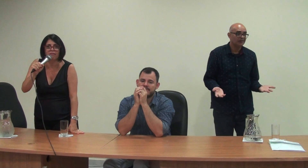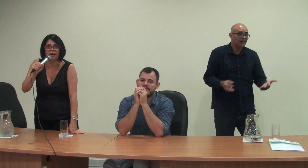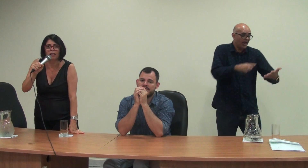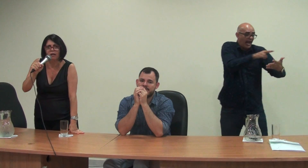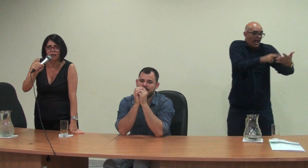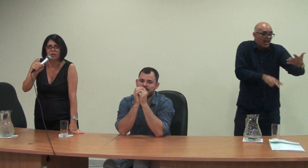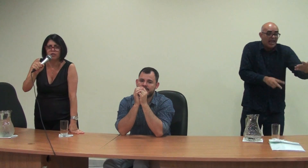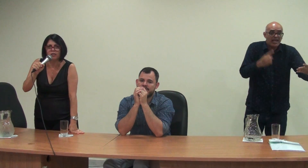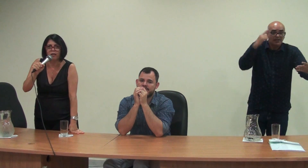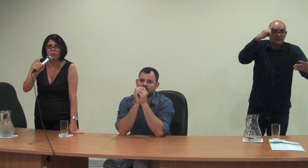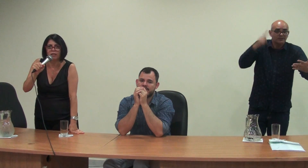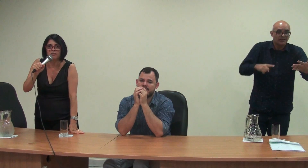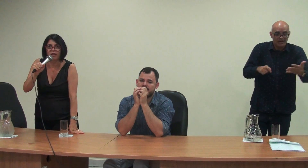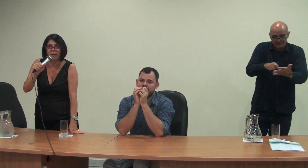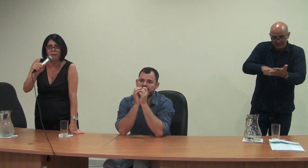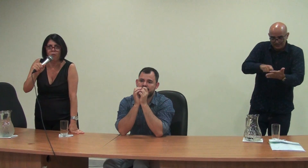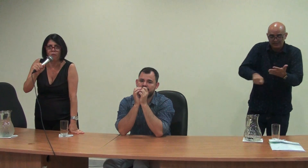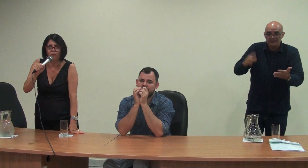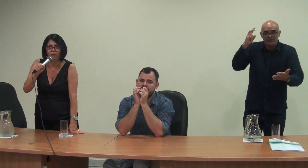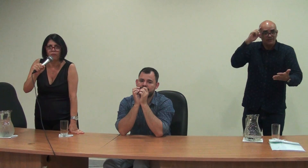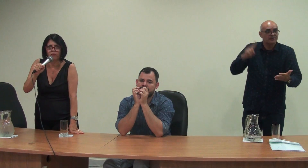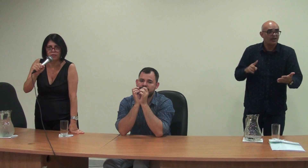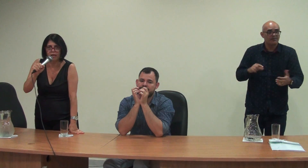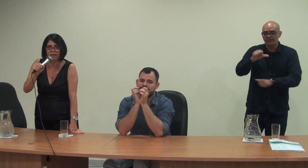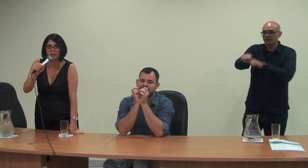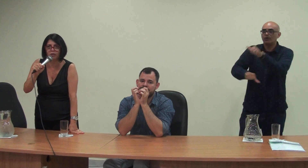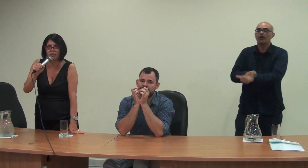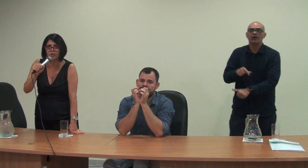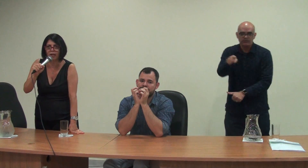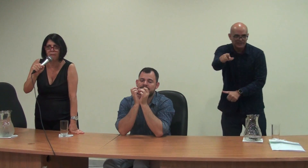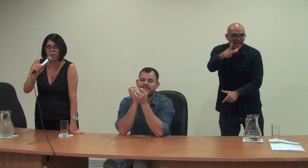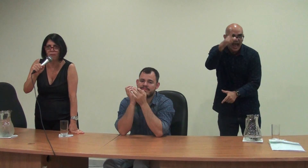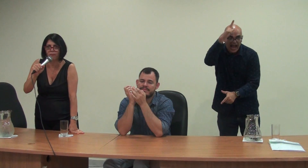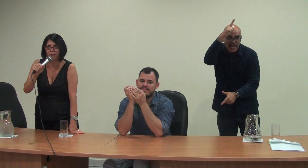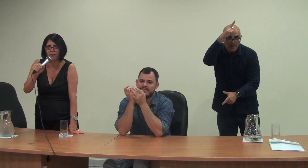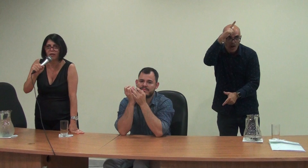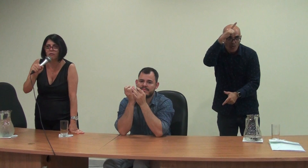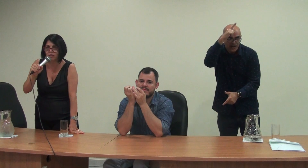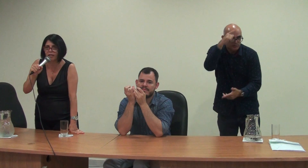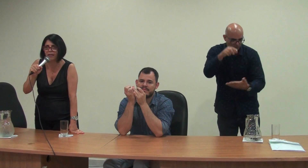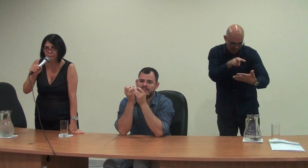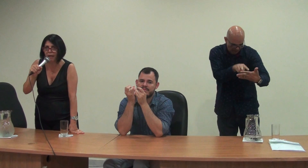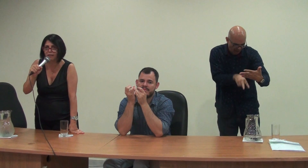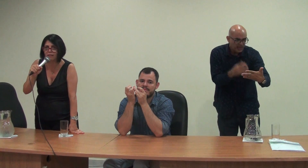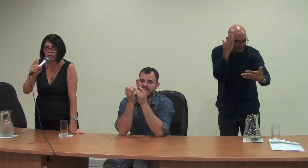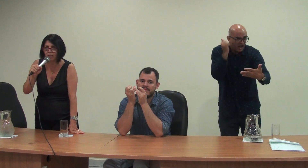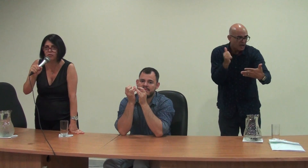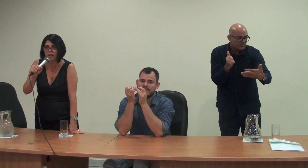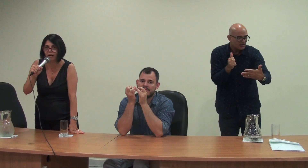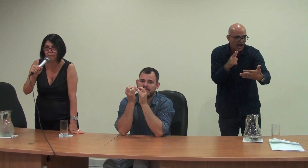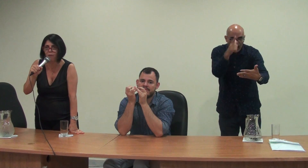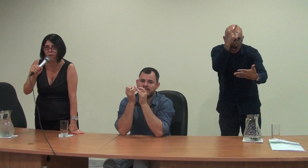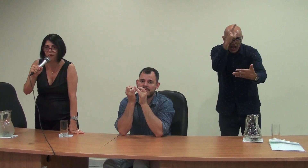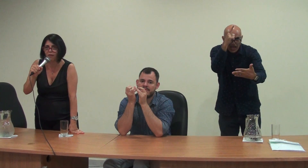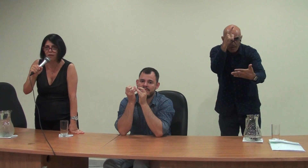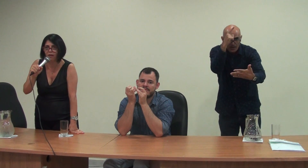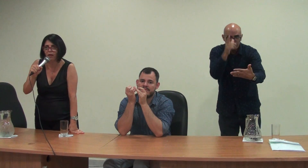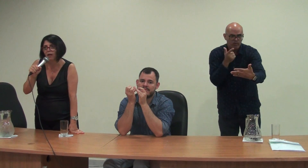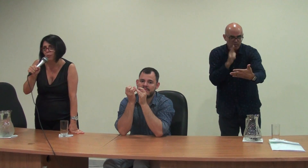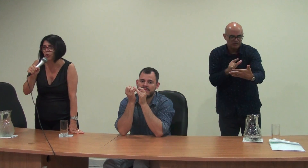sabe escrever. Já te deram um texto em alemão? Você lê seu texto em alemão? Você interpreta seu texto em